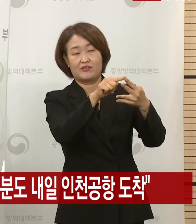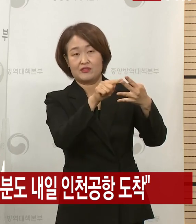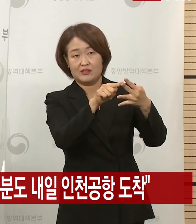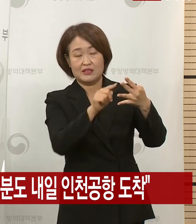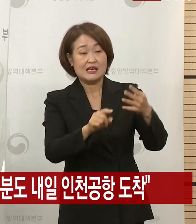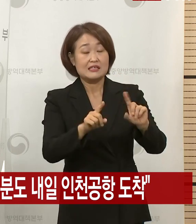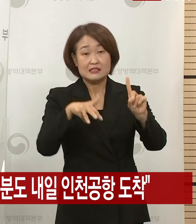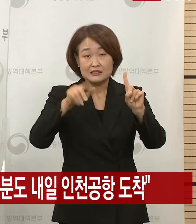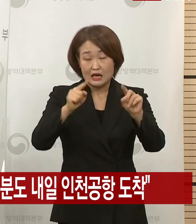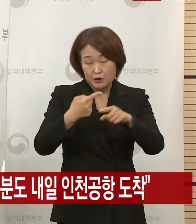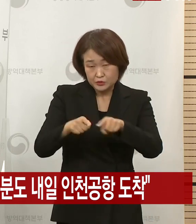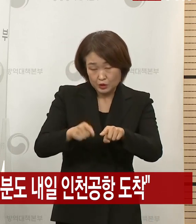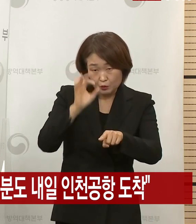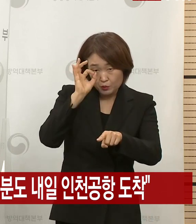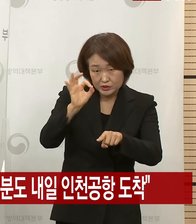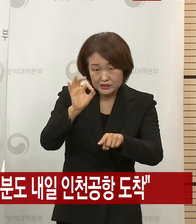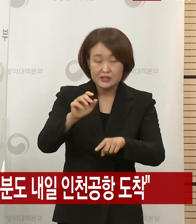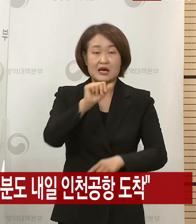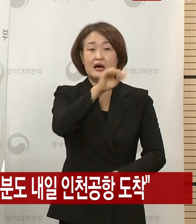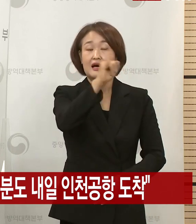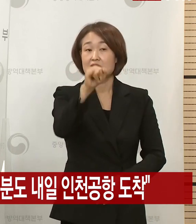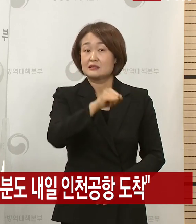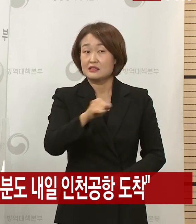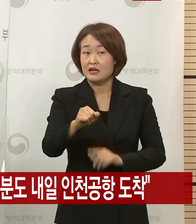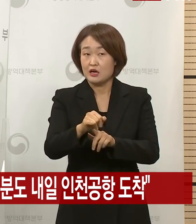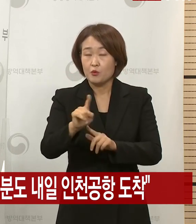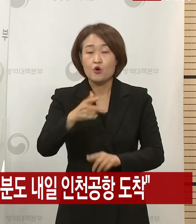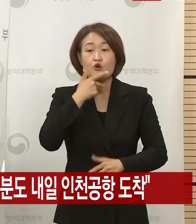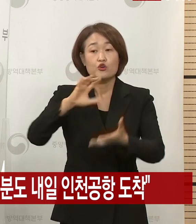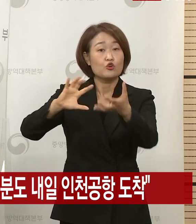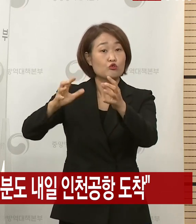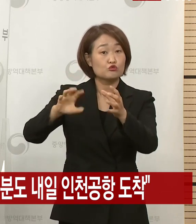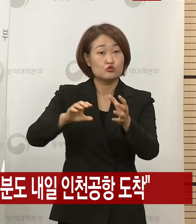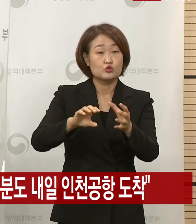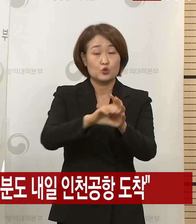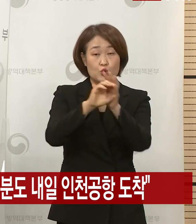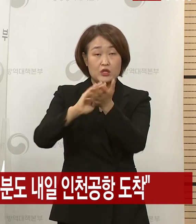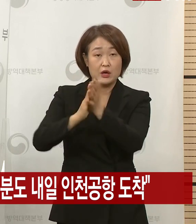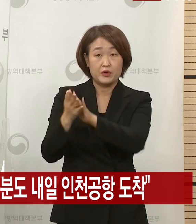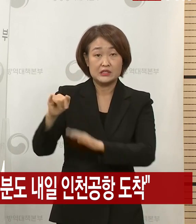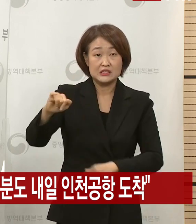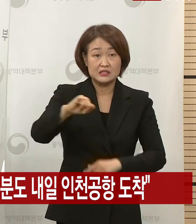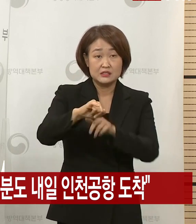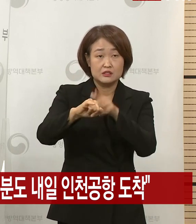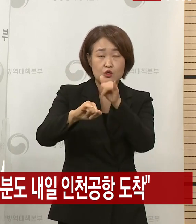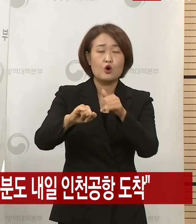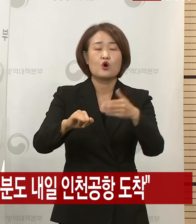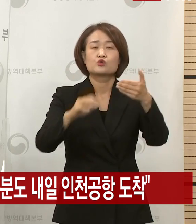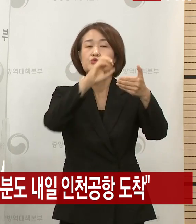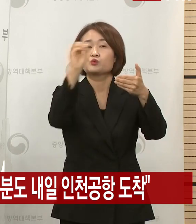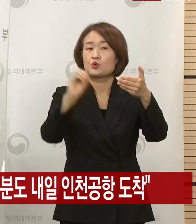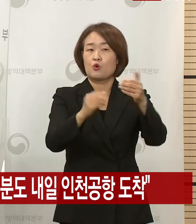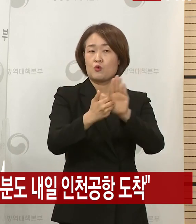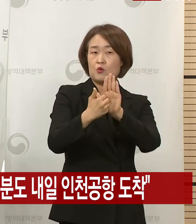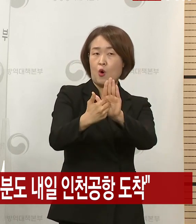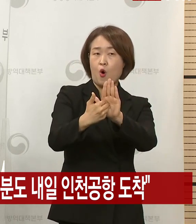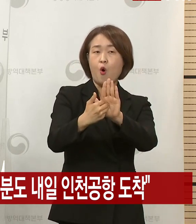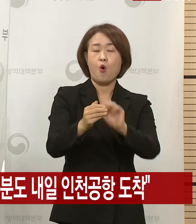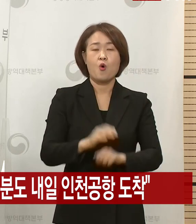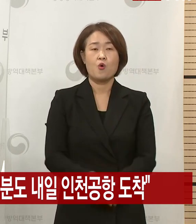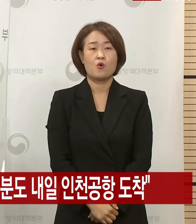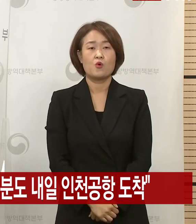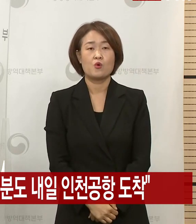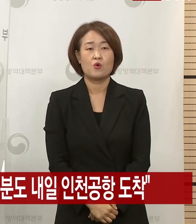1차 분석 결과 아스트라제네카 백신이 영국형 변이에서도 90% 이상의 감염 효과를